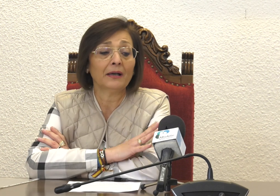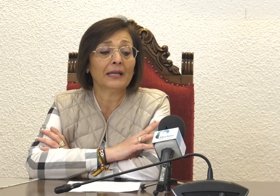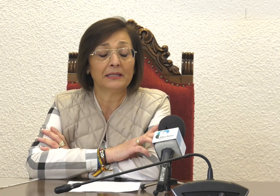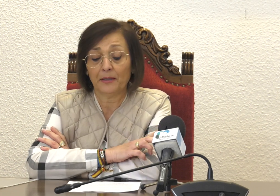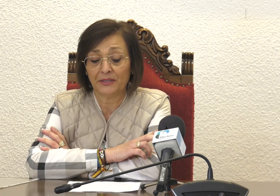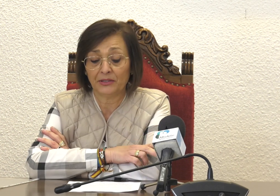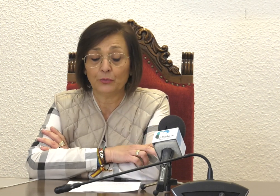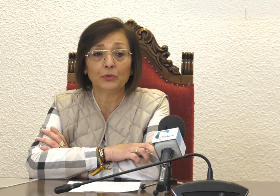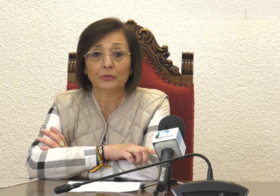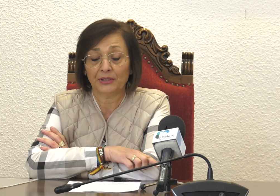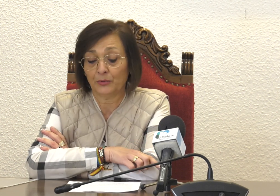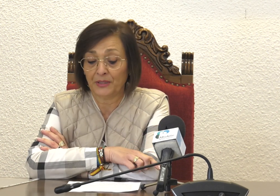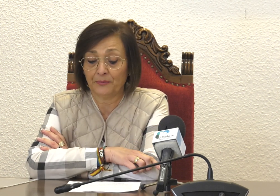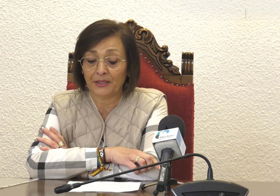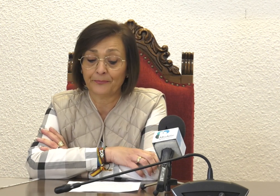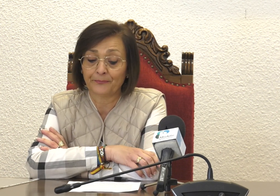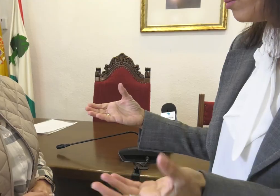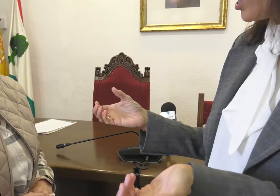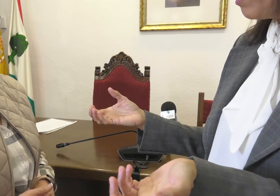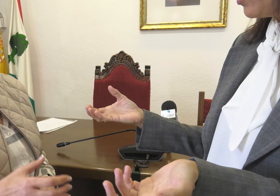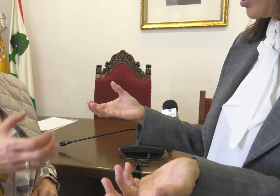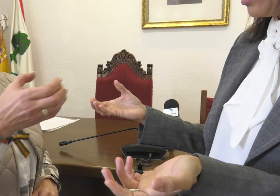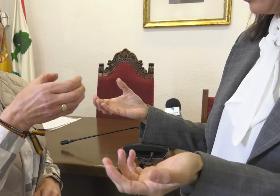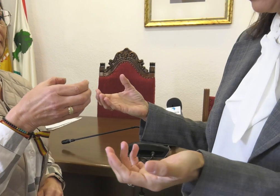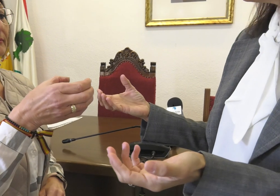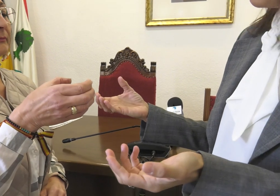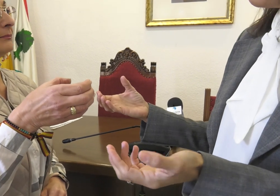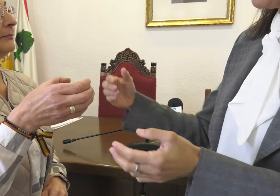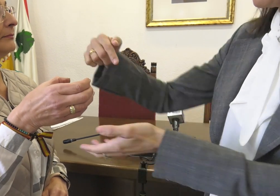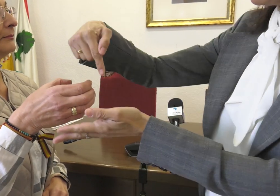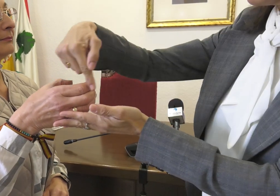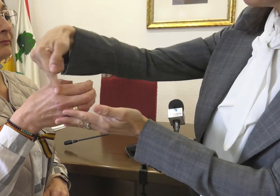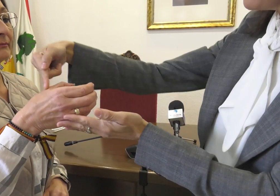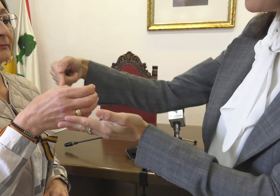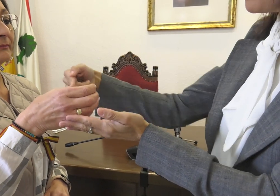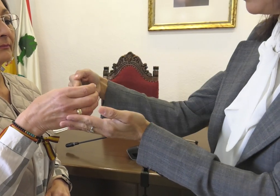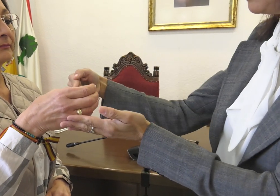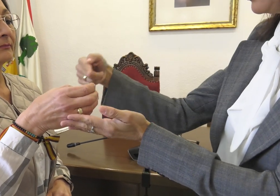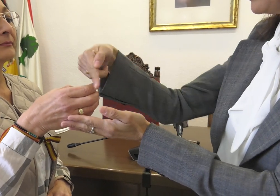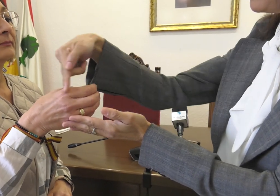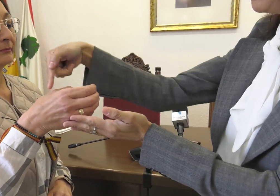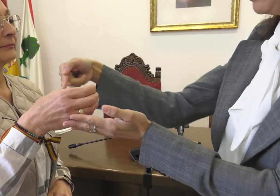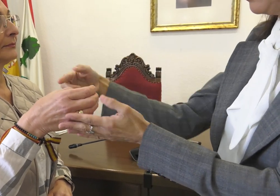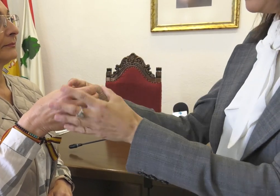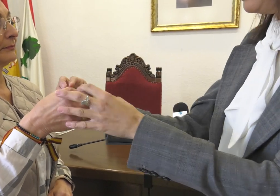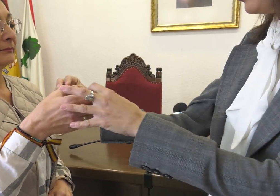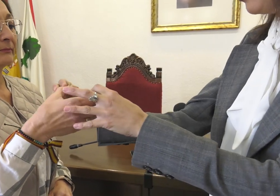el día 21 de noviembre. En este primer curso los participantes aprenderán a comunicarse a nivel básico en esta lengua.